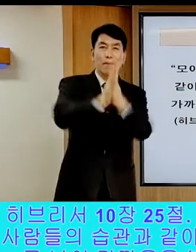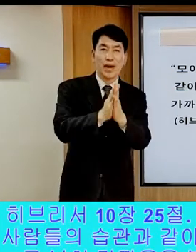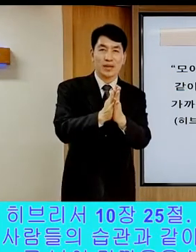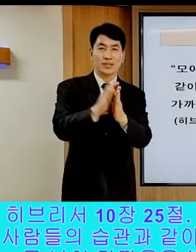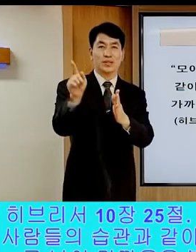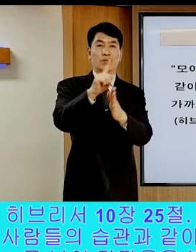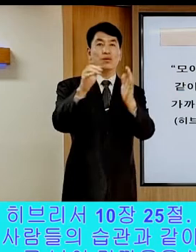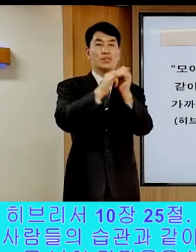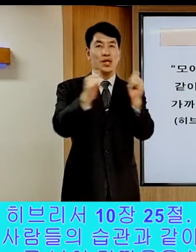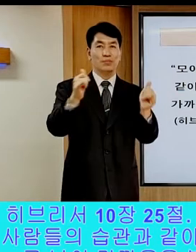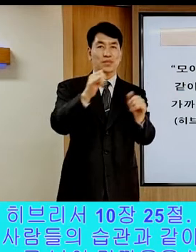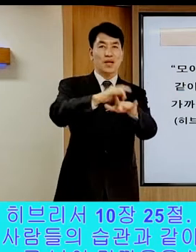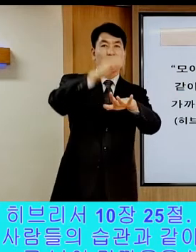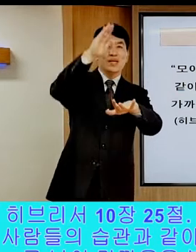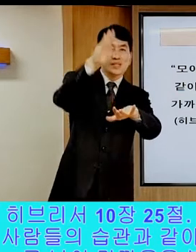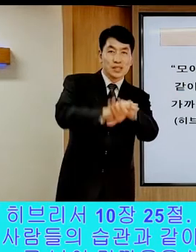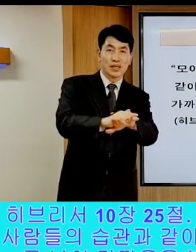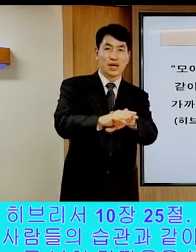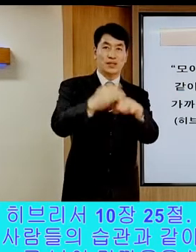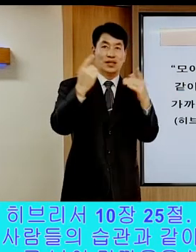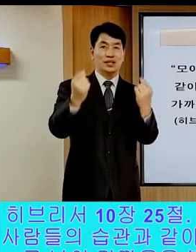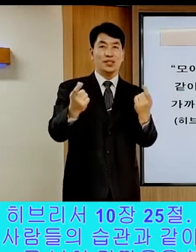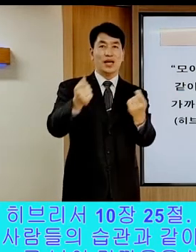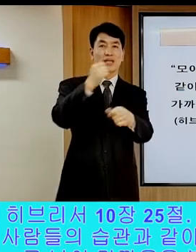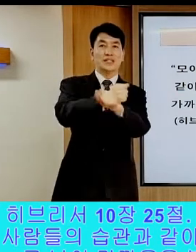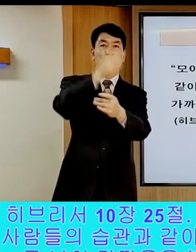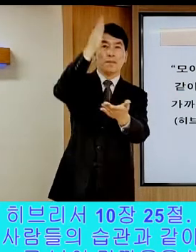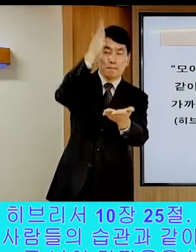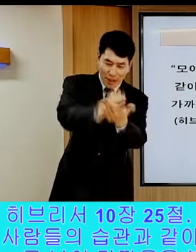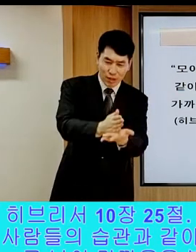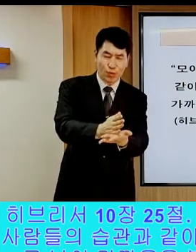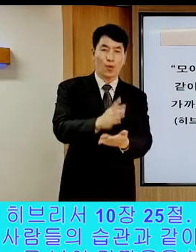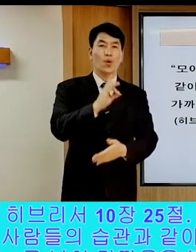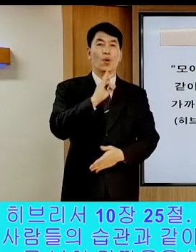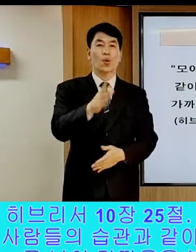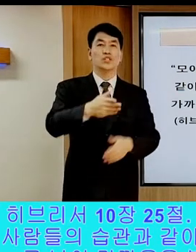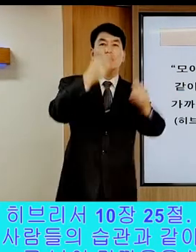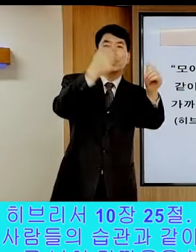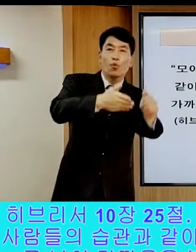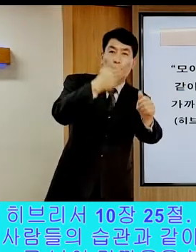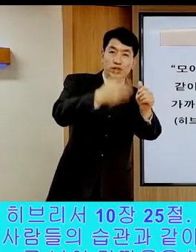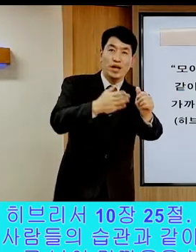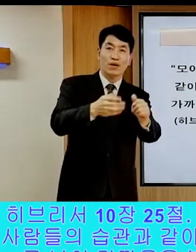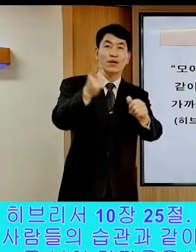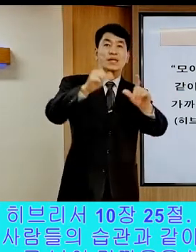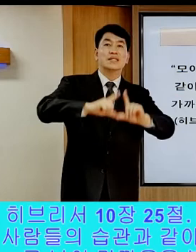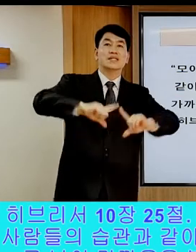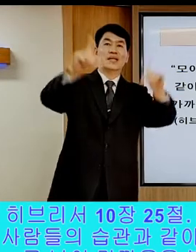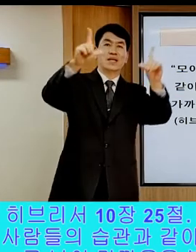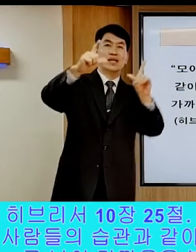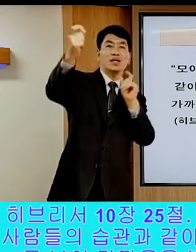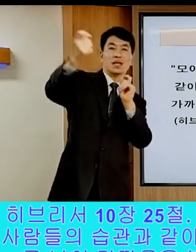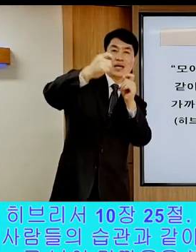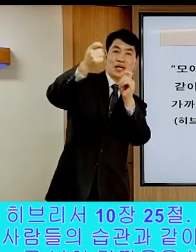패하는 어떤 사람들의 습관 같이 하지 말고 오직 권하여 그날이